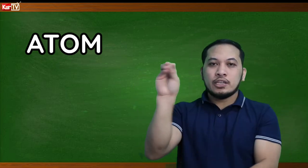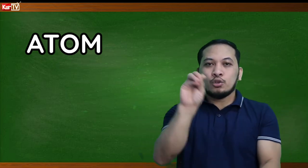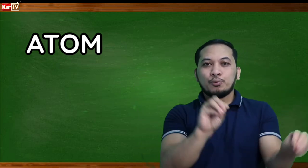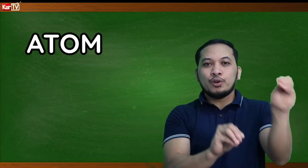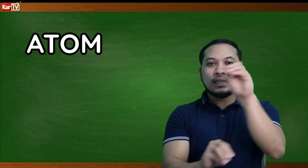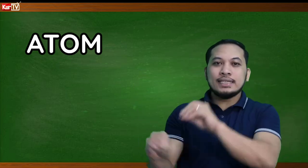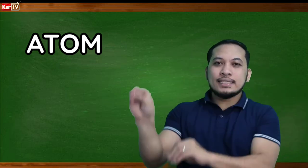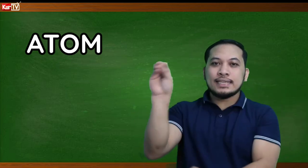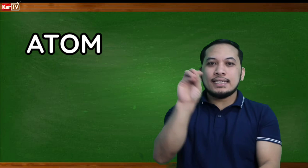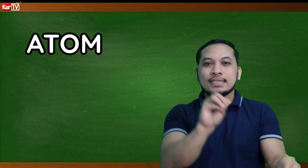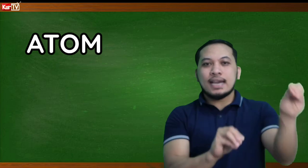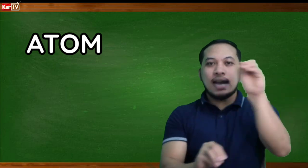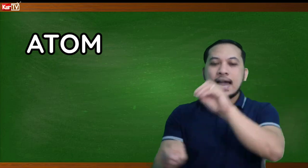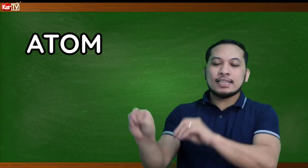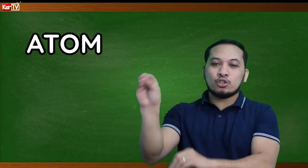Ganito po natin isisenyas ang atom.